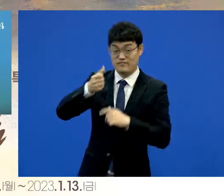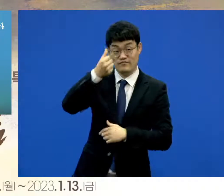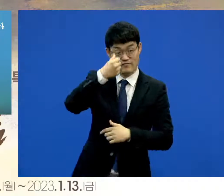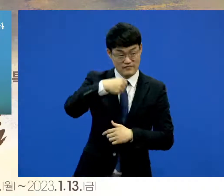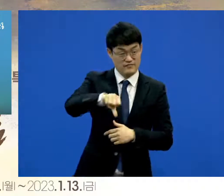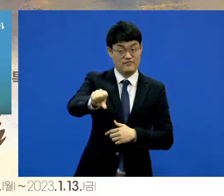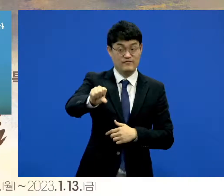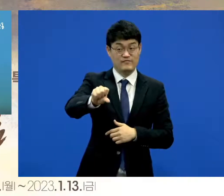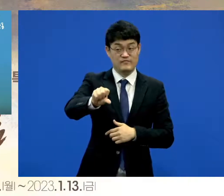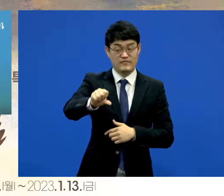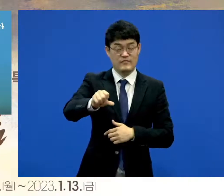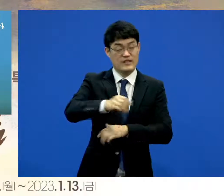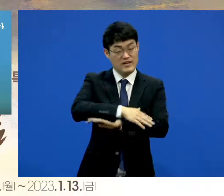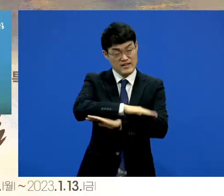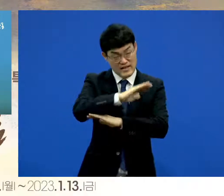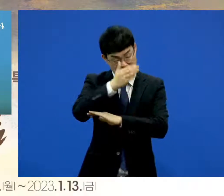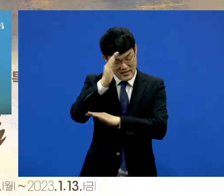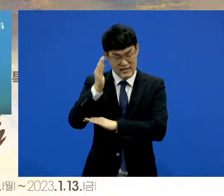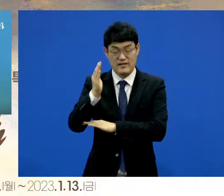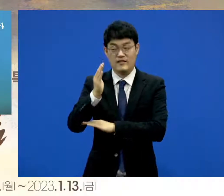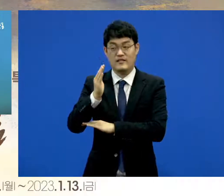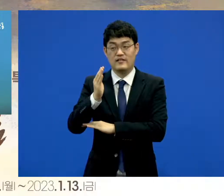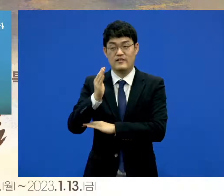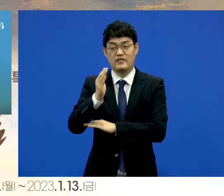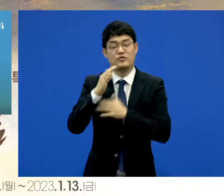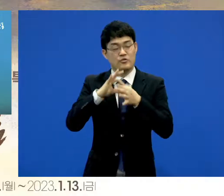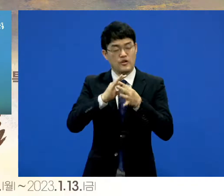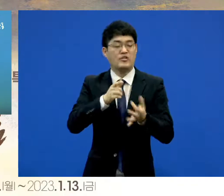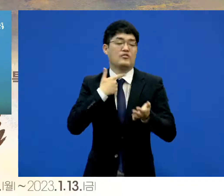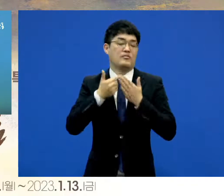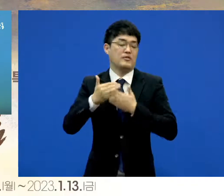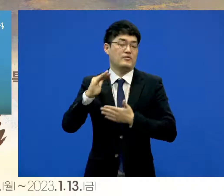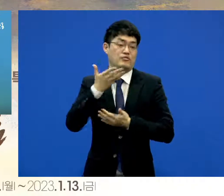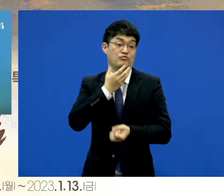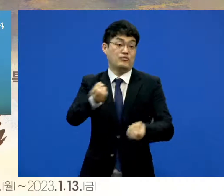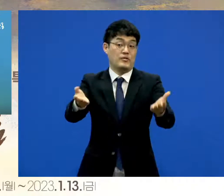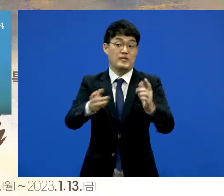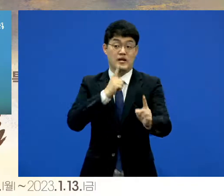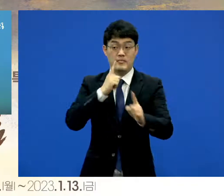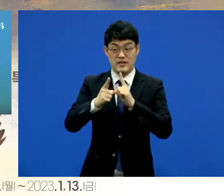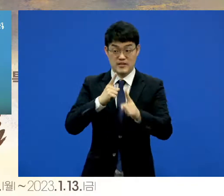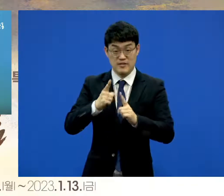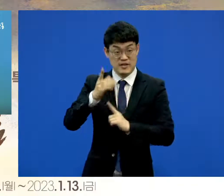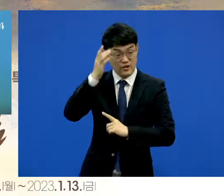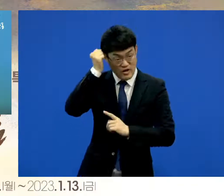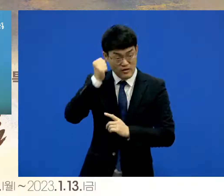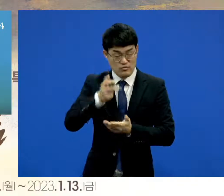있기를 축원합니다. 자, 말씀을